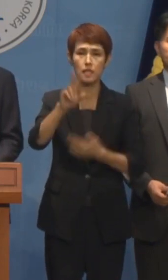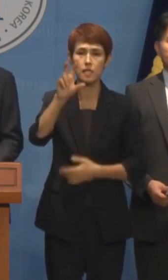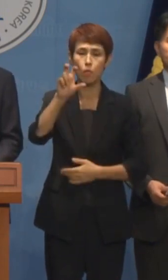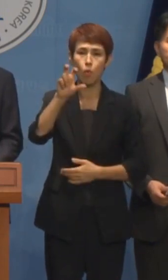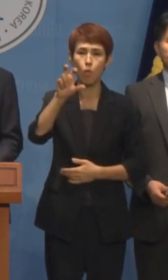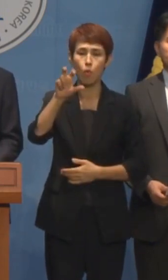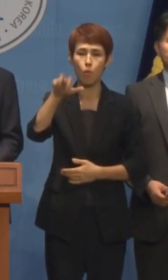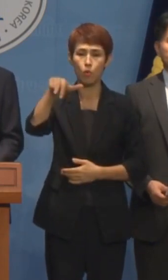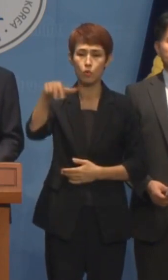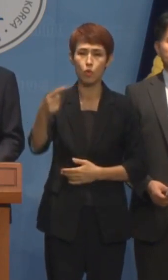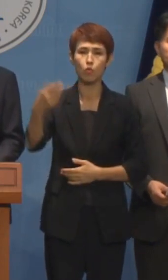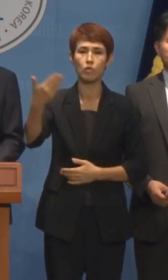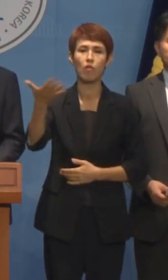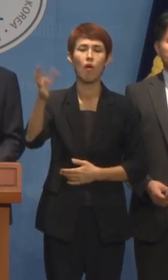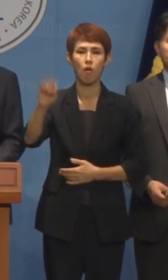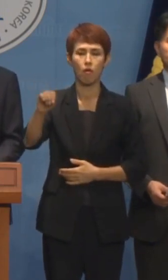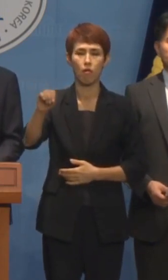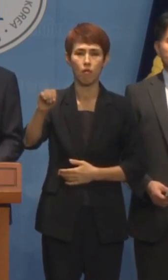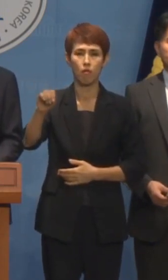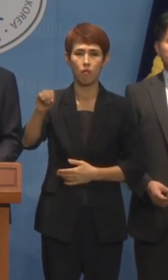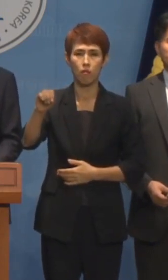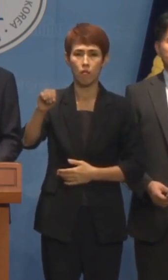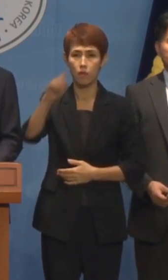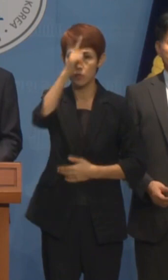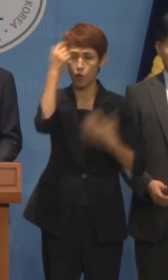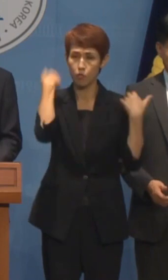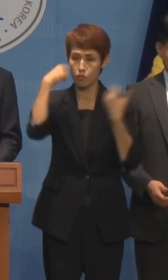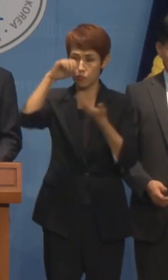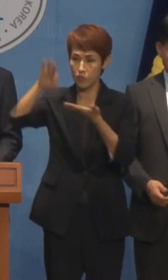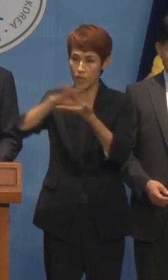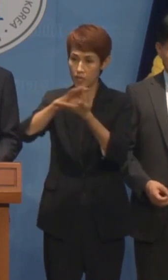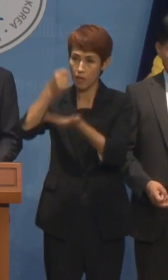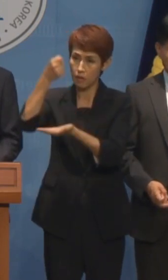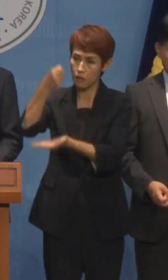25조 9천억 원으로 정부 전체